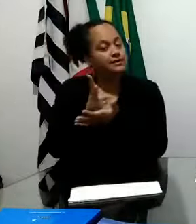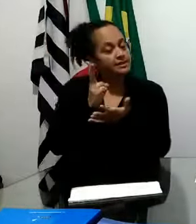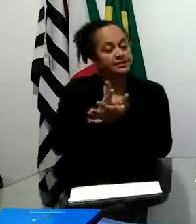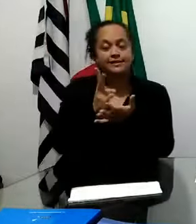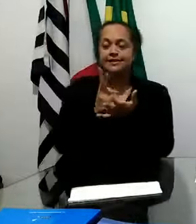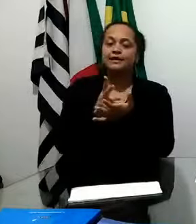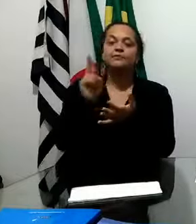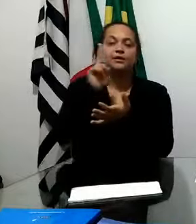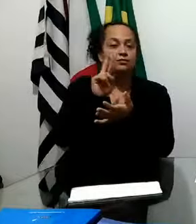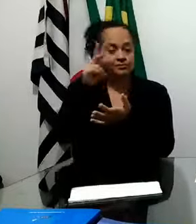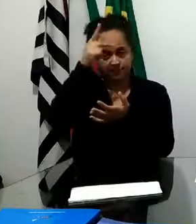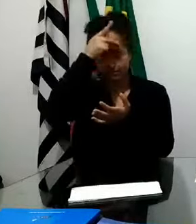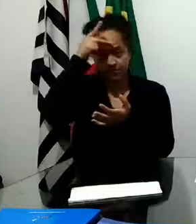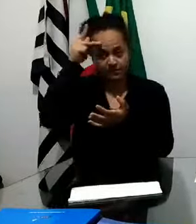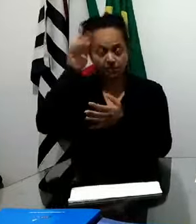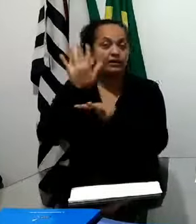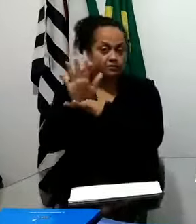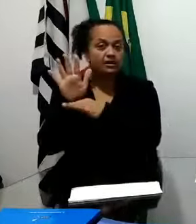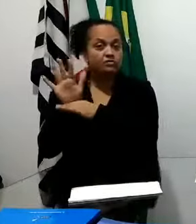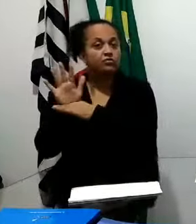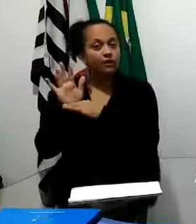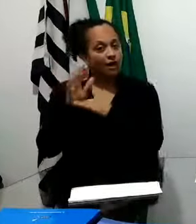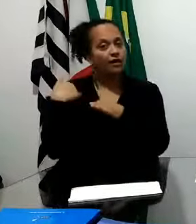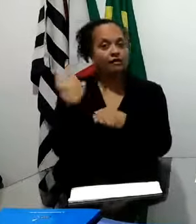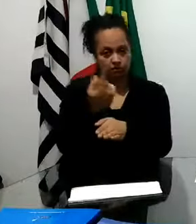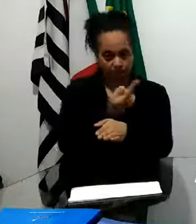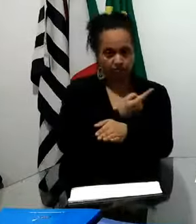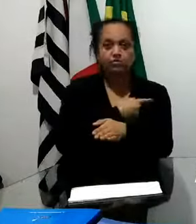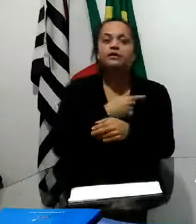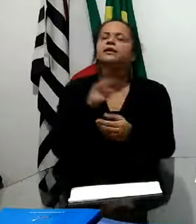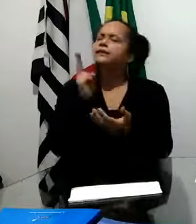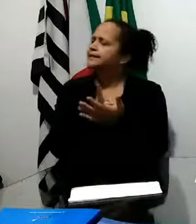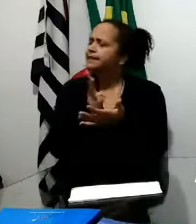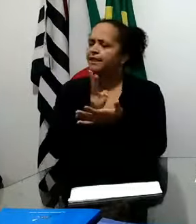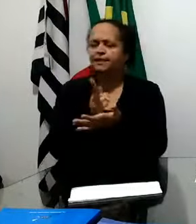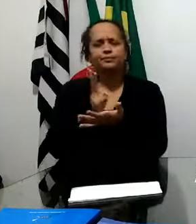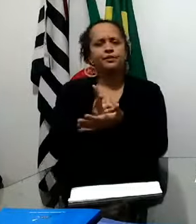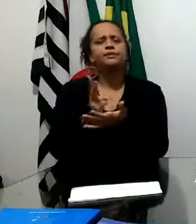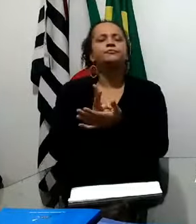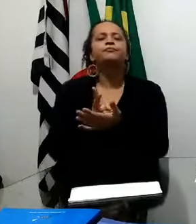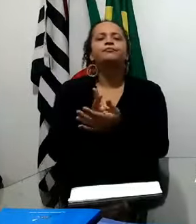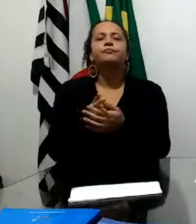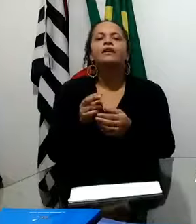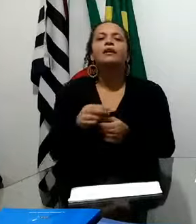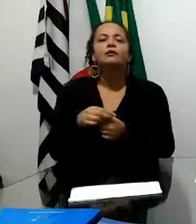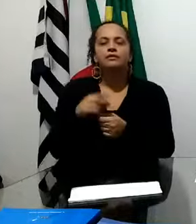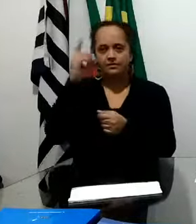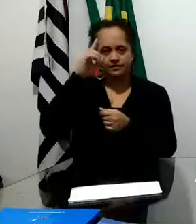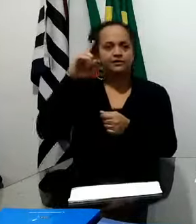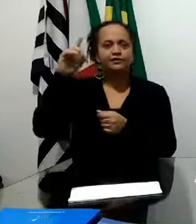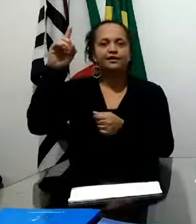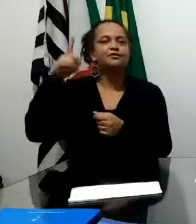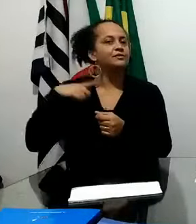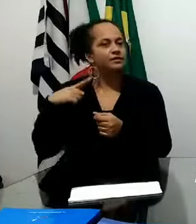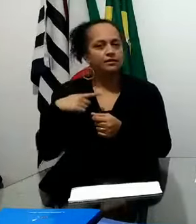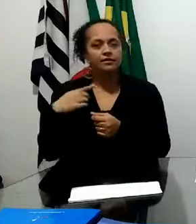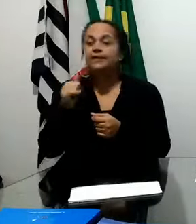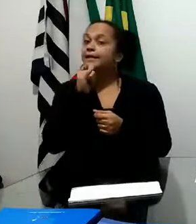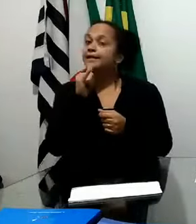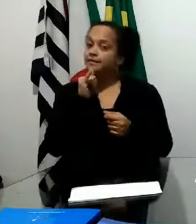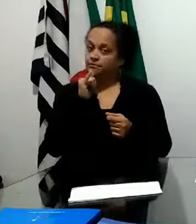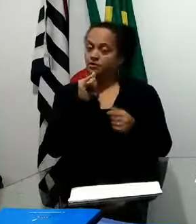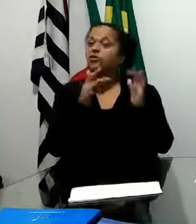profetas. Ele sempre usou, né? Para alinhar, para trazer, para consolidar o propósito dele. Por exemplo, Jesus veio ao